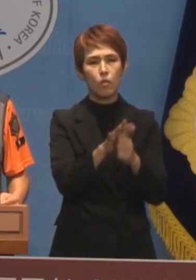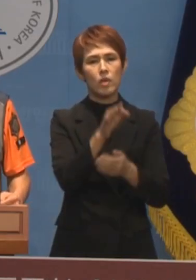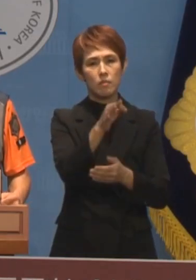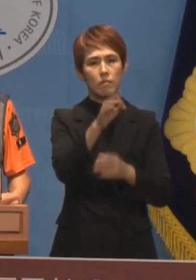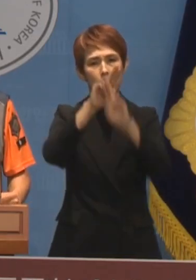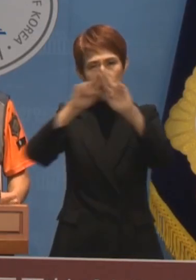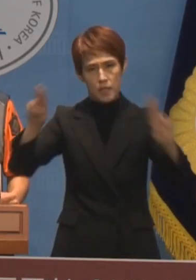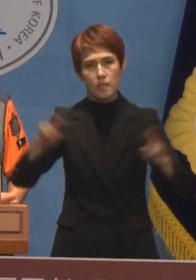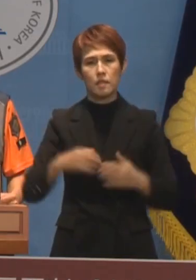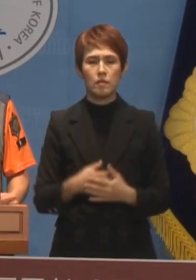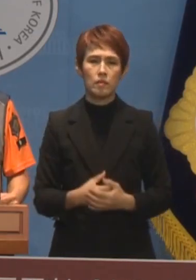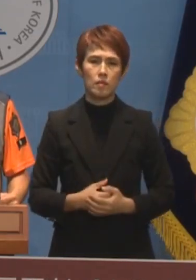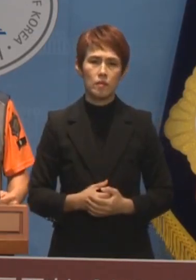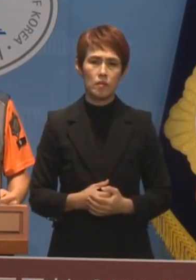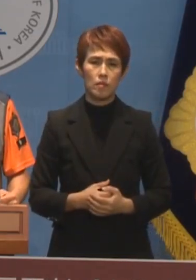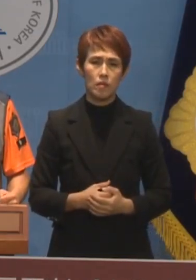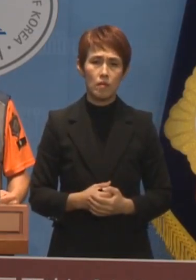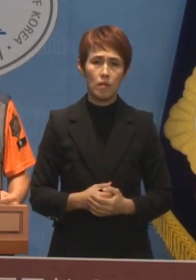폐지다.